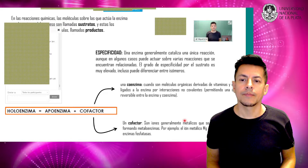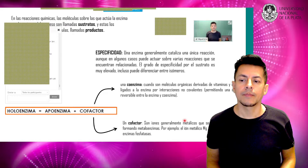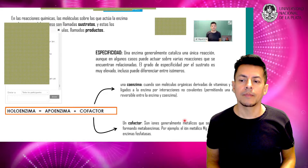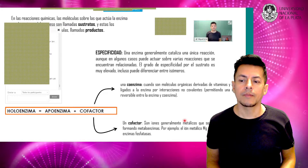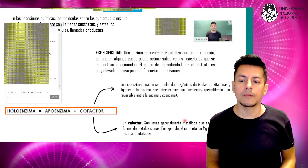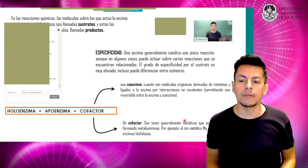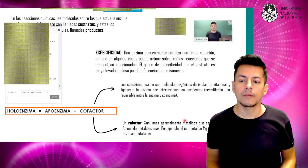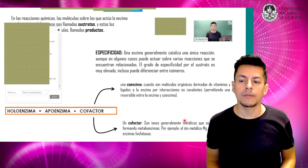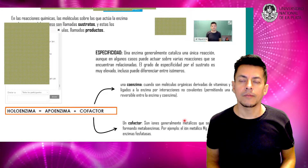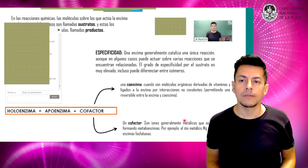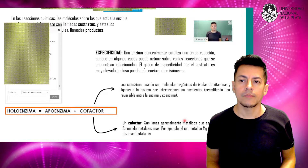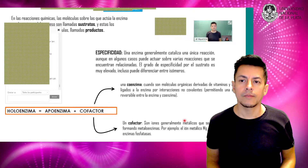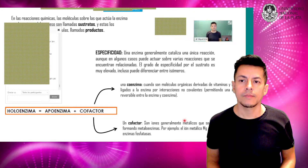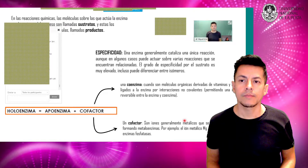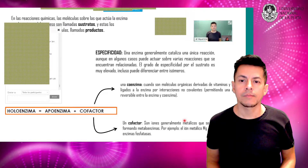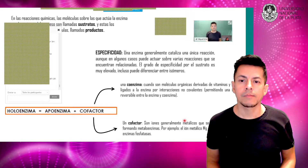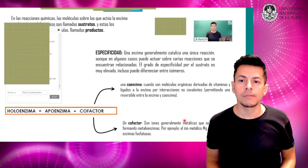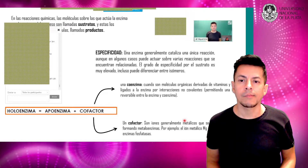Bien.